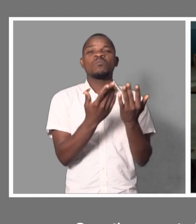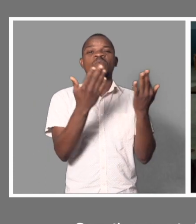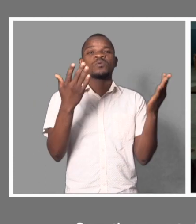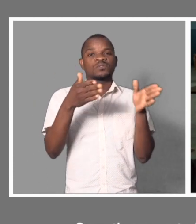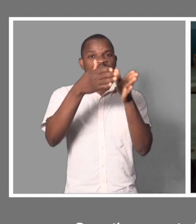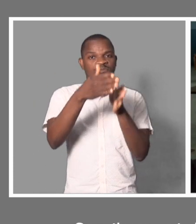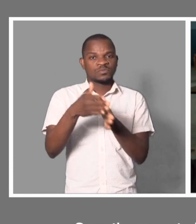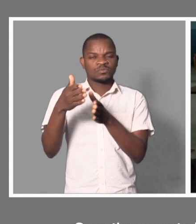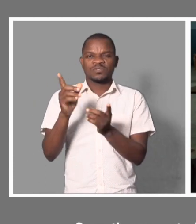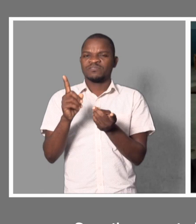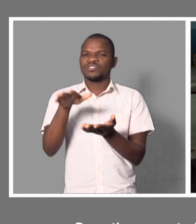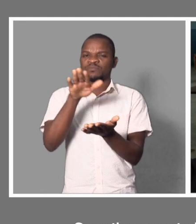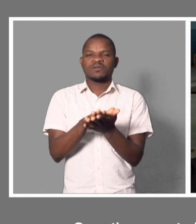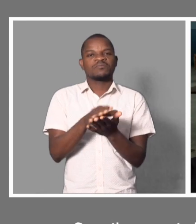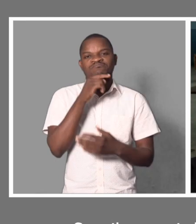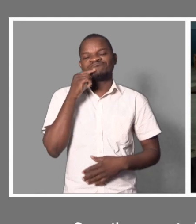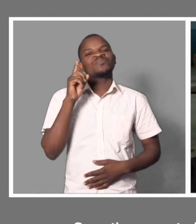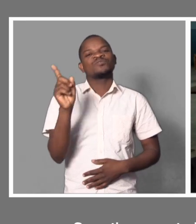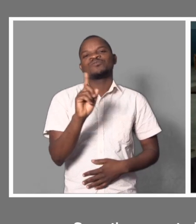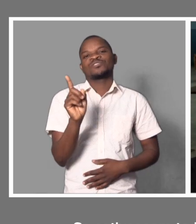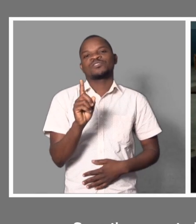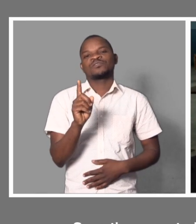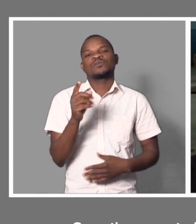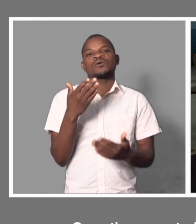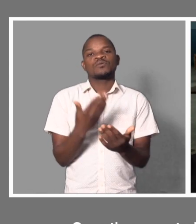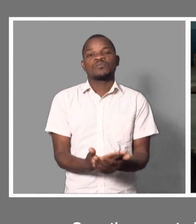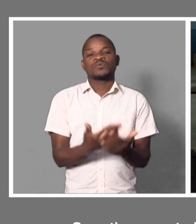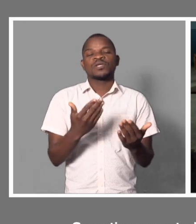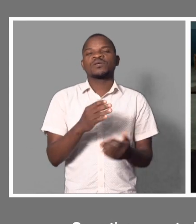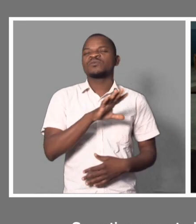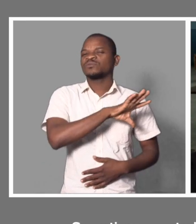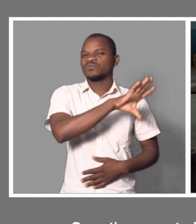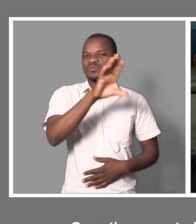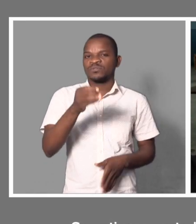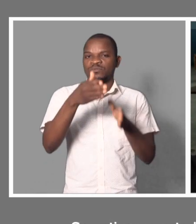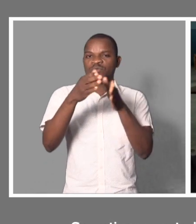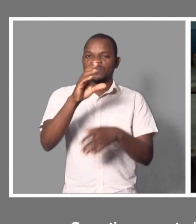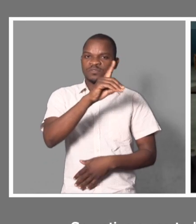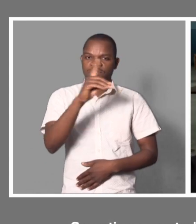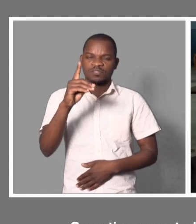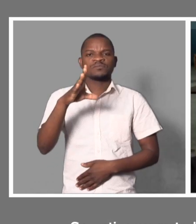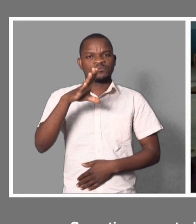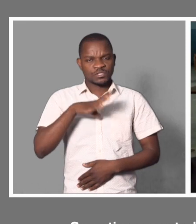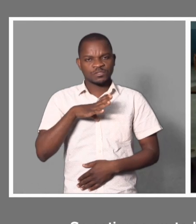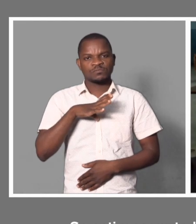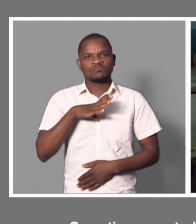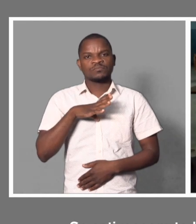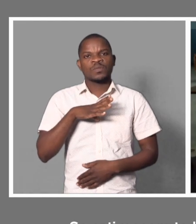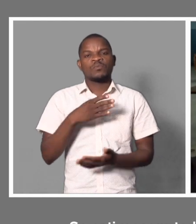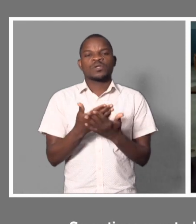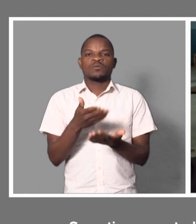todos. Acho que essa sala não cabia para todos os deficientes que existem